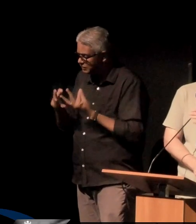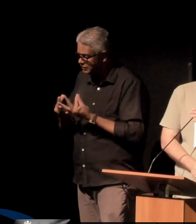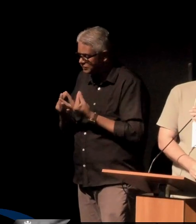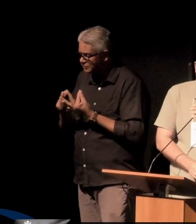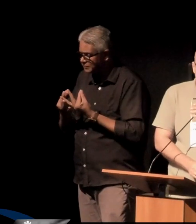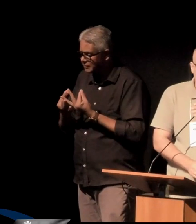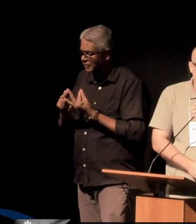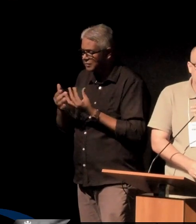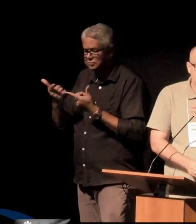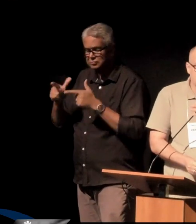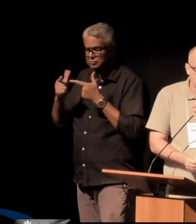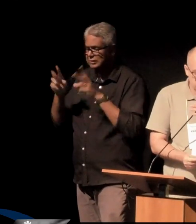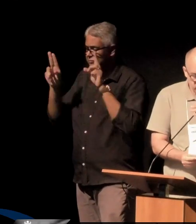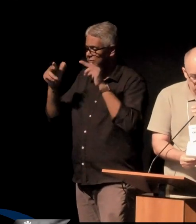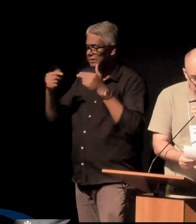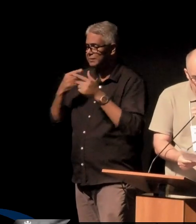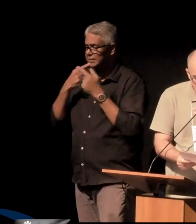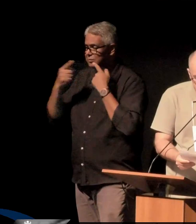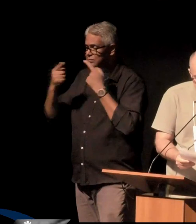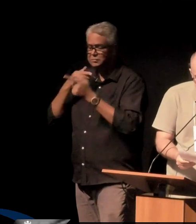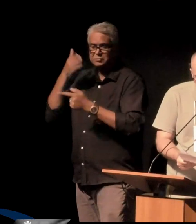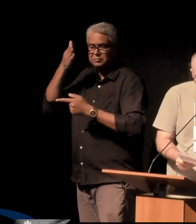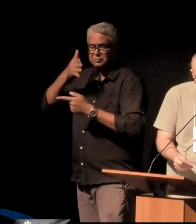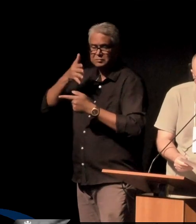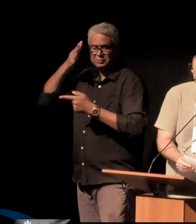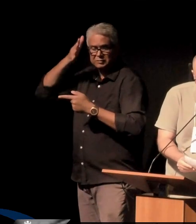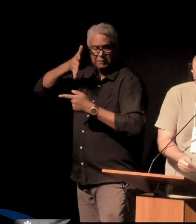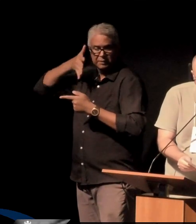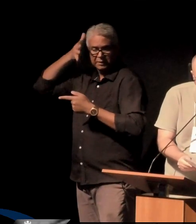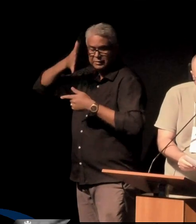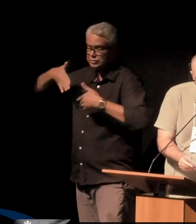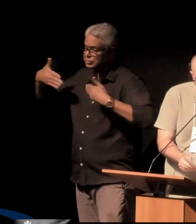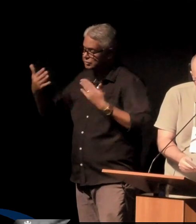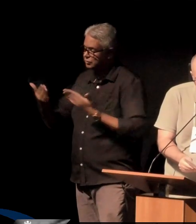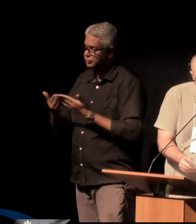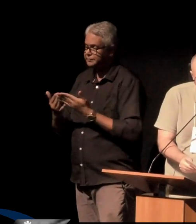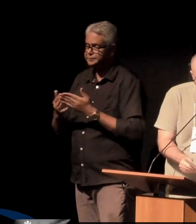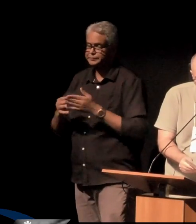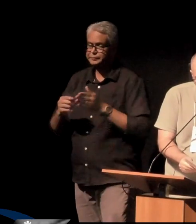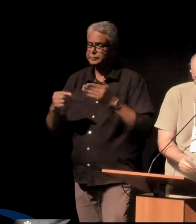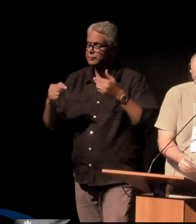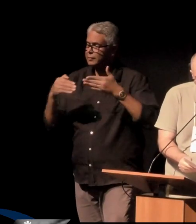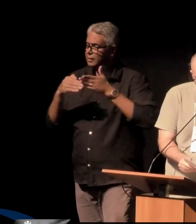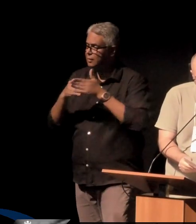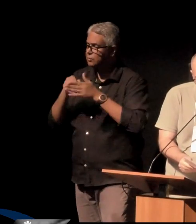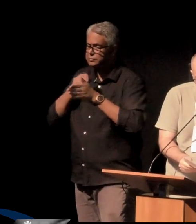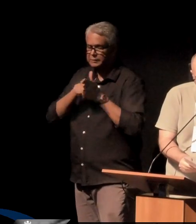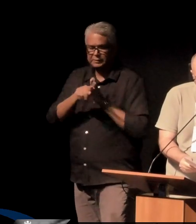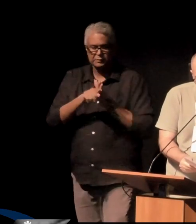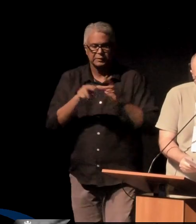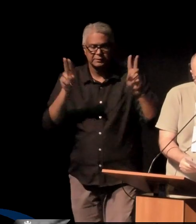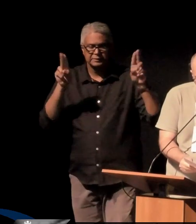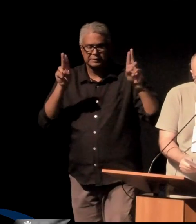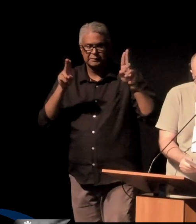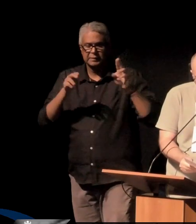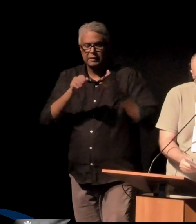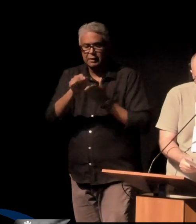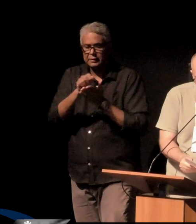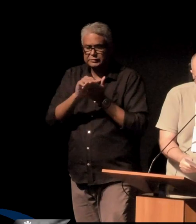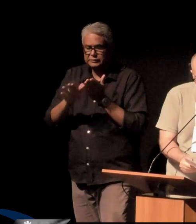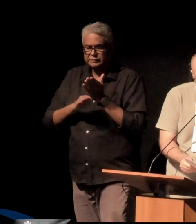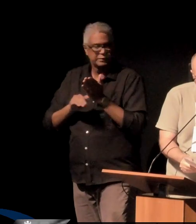disso que a gente discutiu aqui se vai ter uma última aqui ó sobre as atividades Jean vemos que muitas vezes as atividades estão